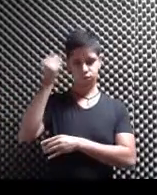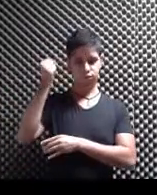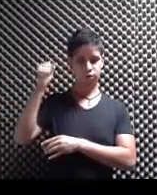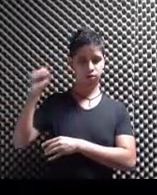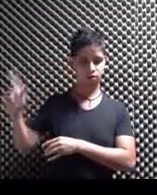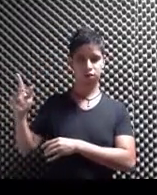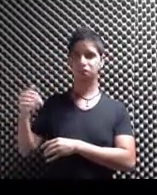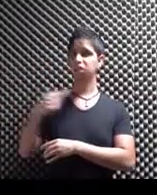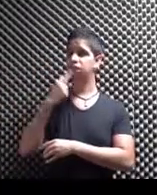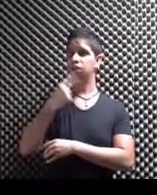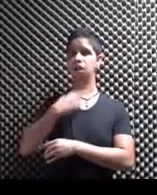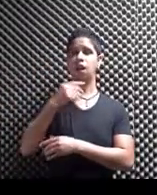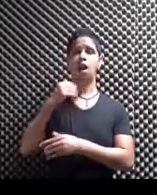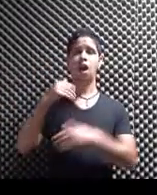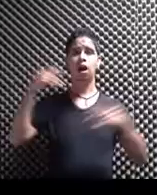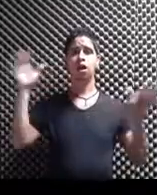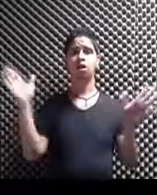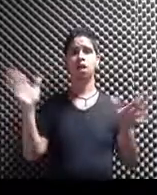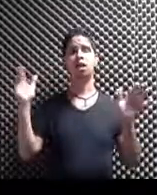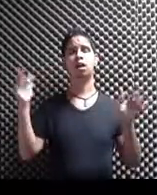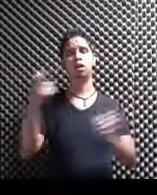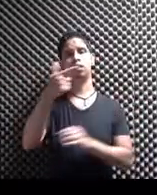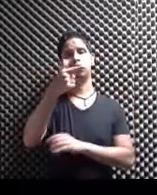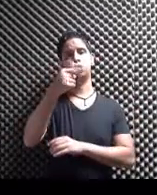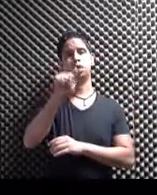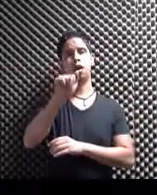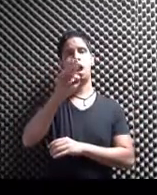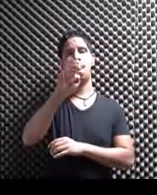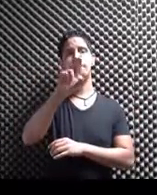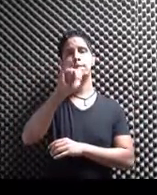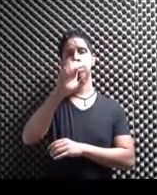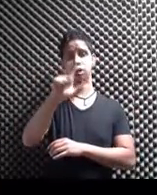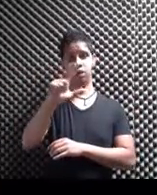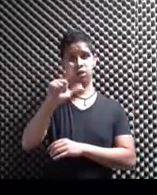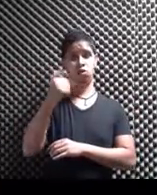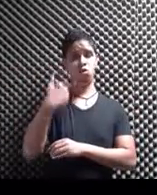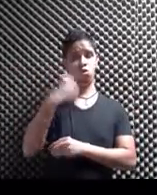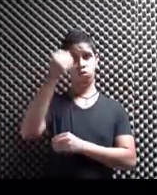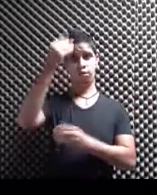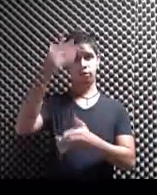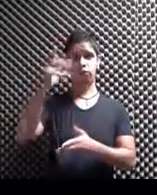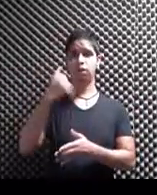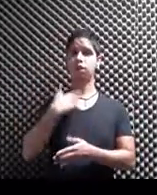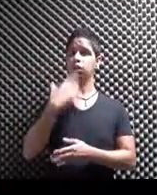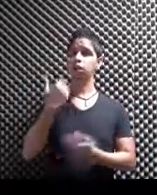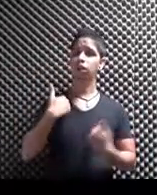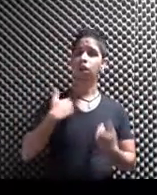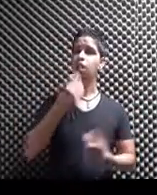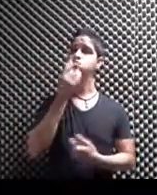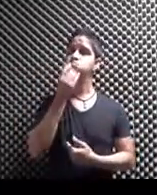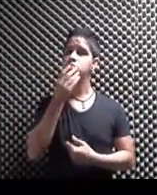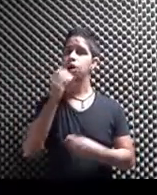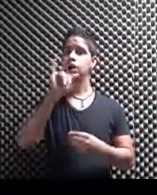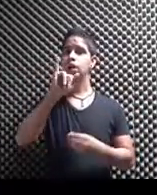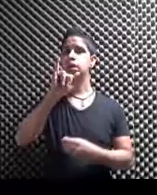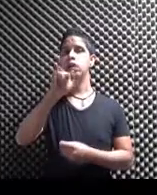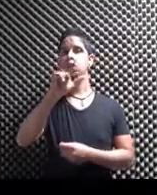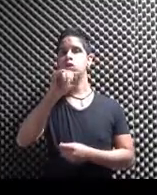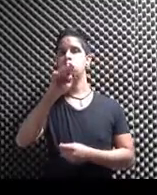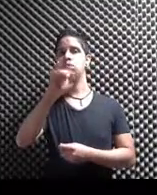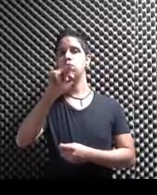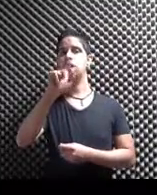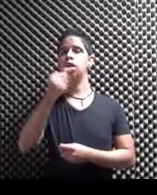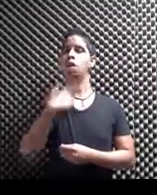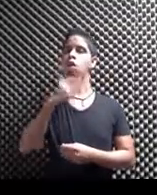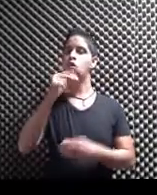al arcángel Gabriel que le dé iluminación porque una persona iluminada ¿verdad? es una persona que no te hace daño a ti ni a nadie y así cambiamos el planeta ni a sí